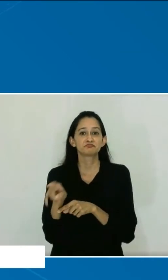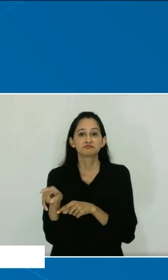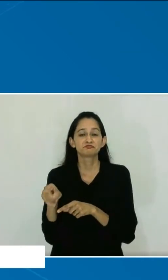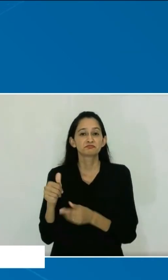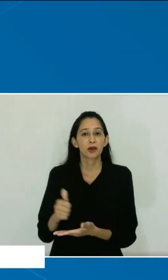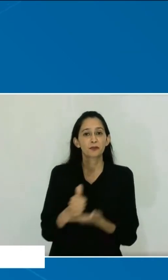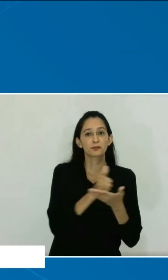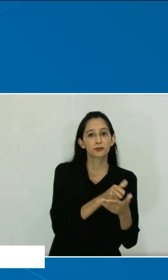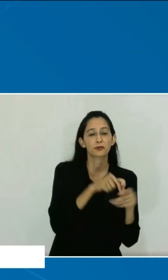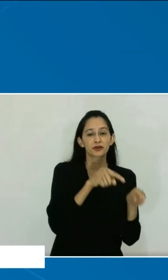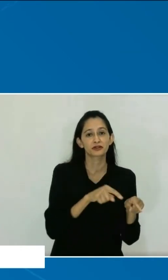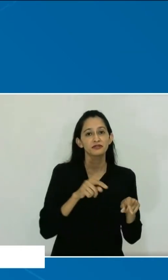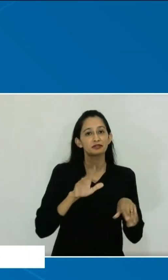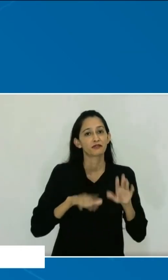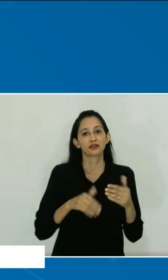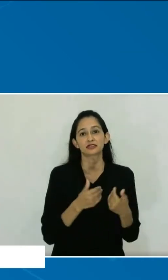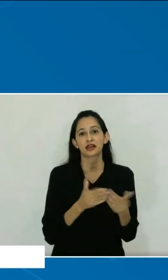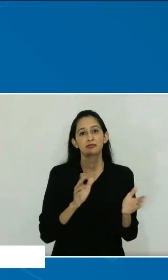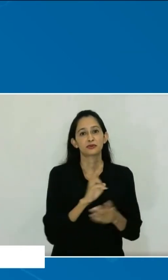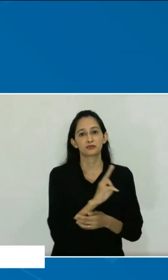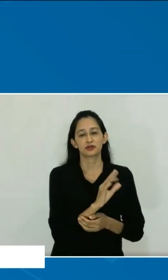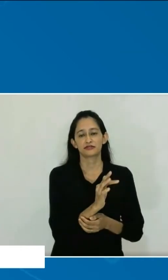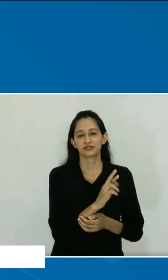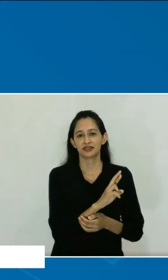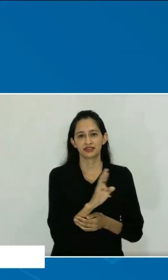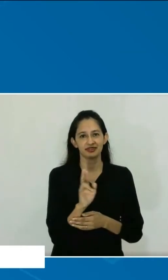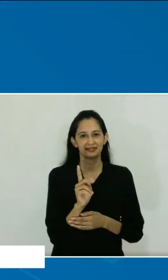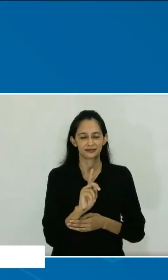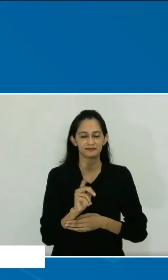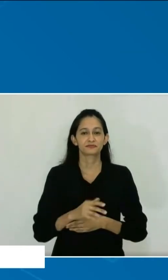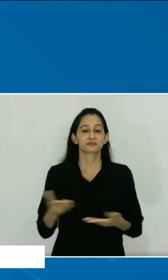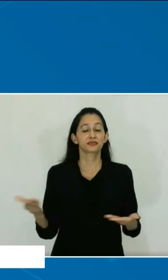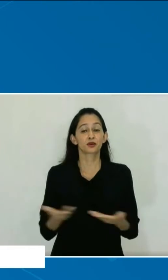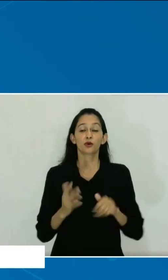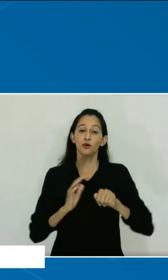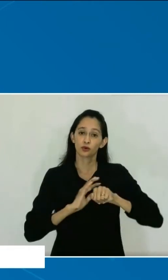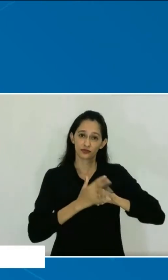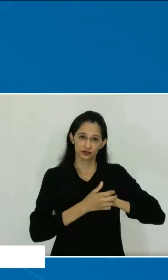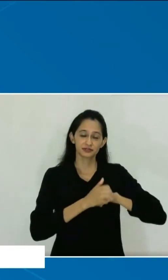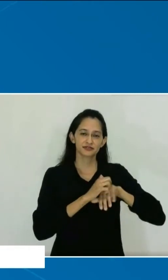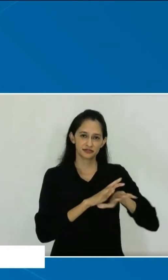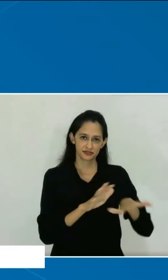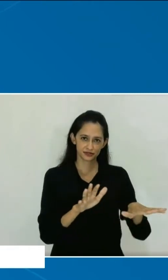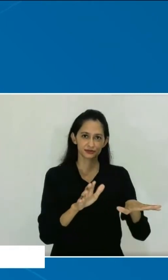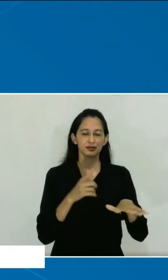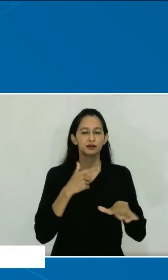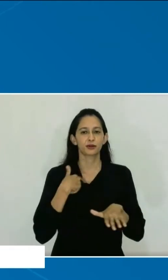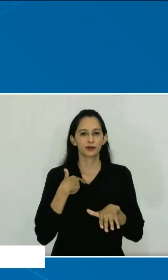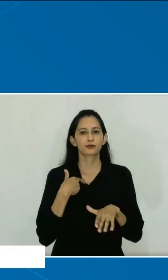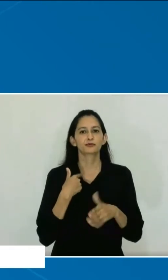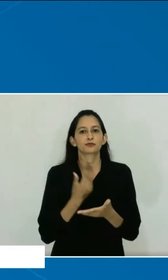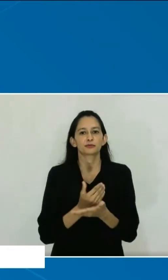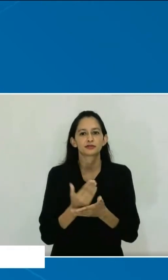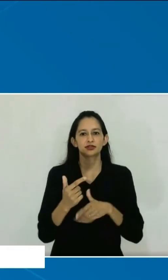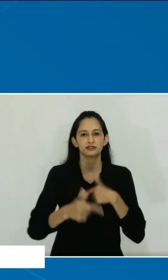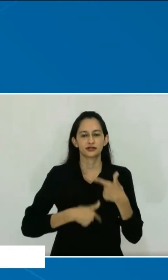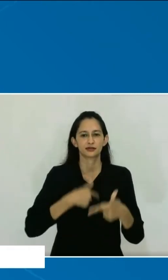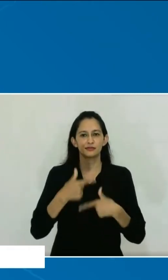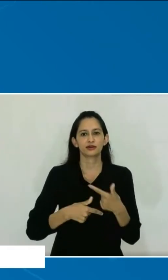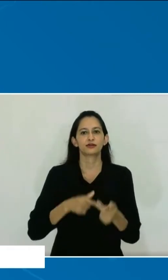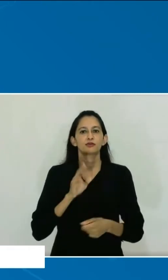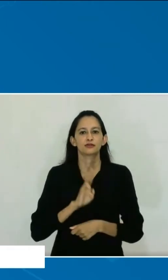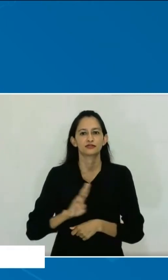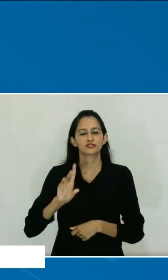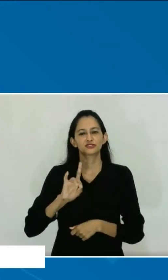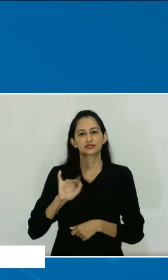não estaríamos aqui. Em relação a esse momento do Covid, eu assumi a universidade no dia 10